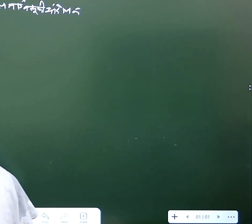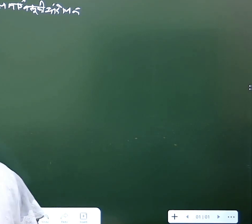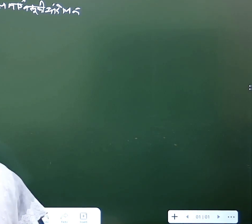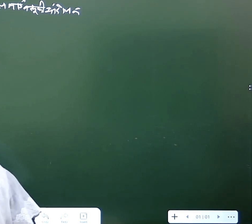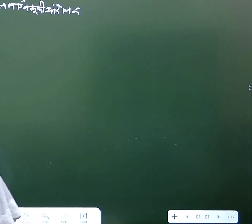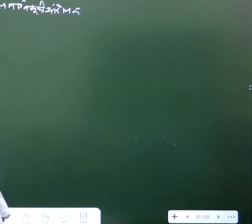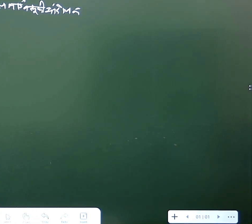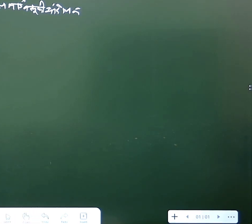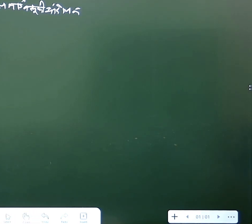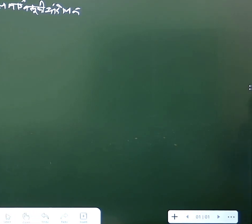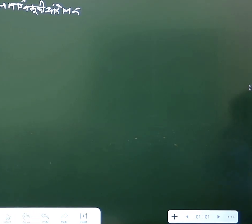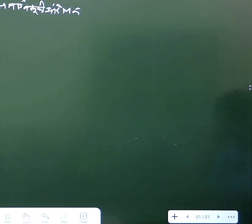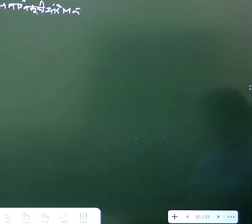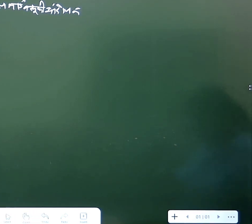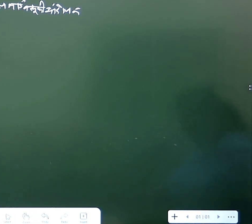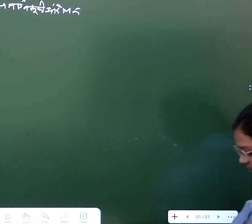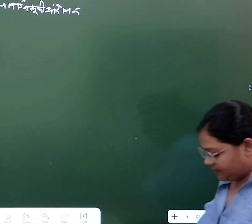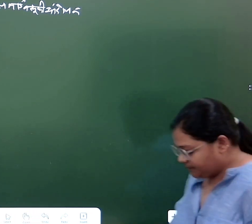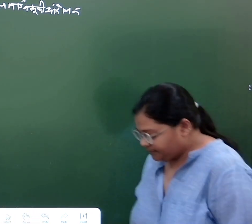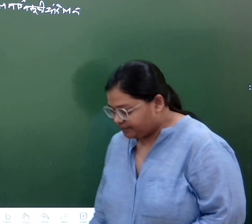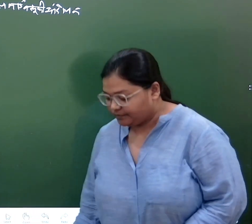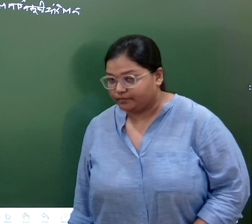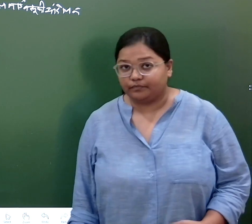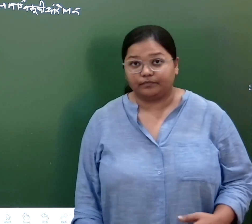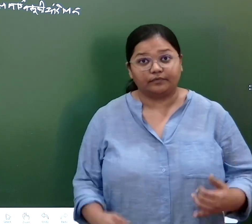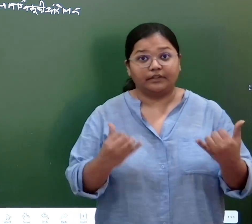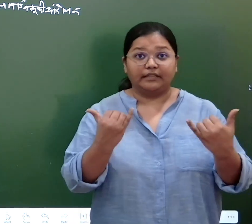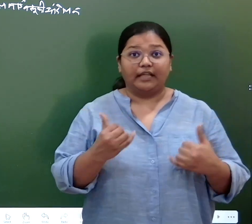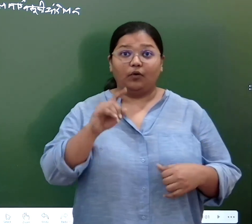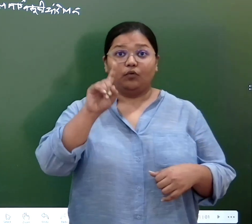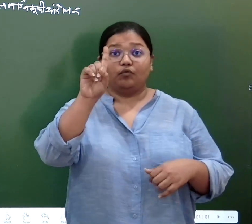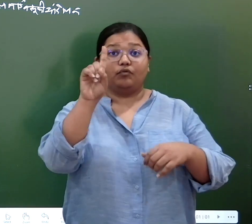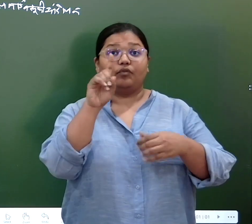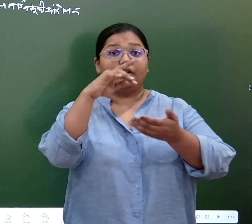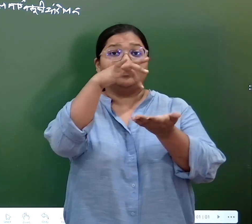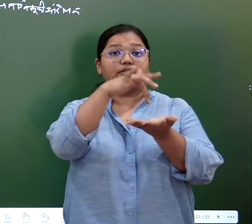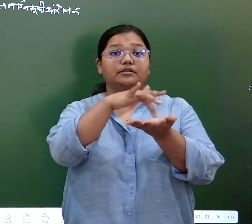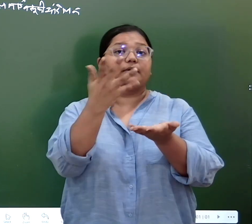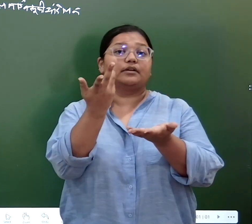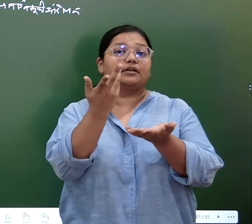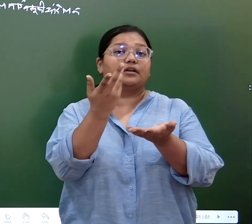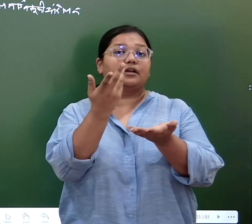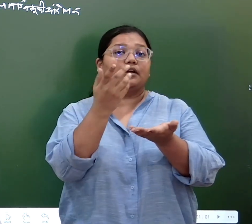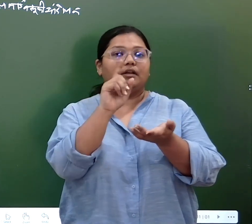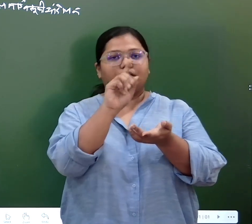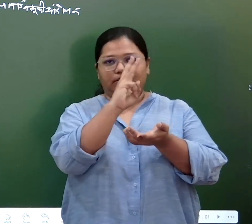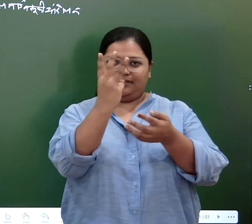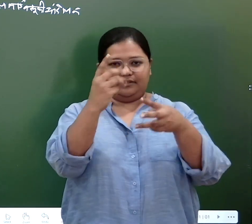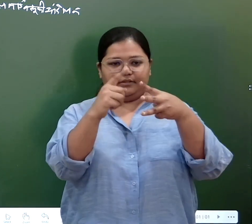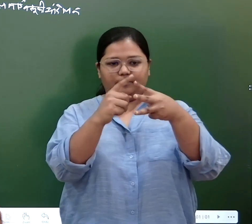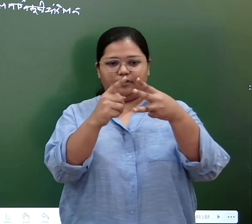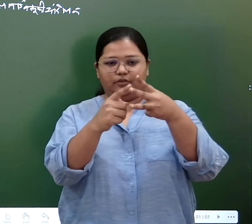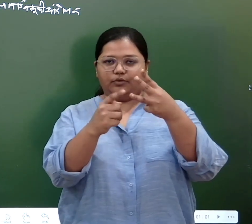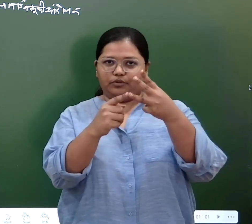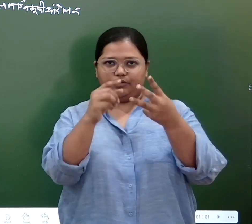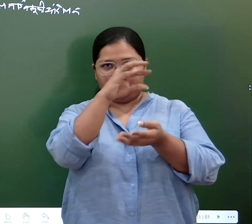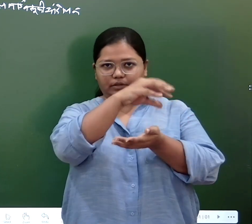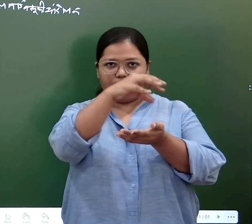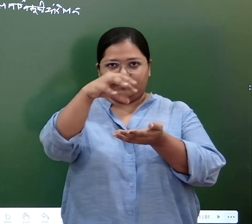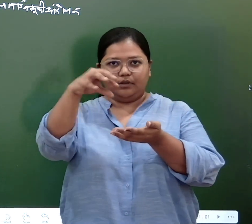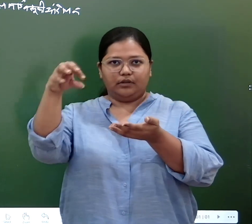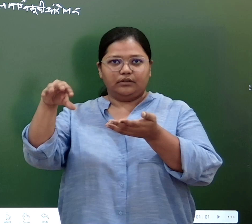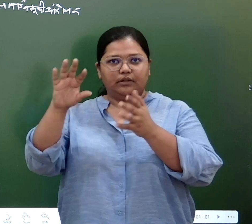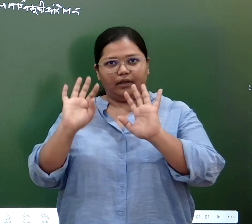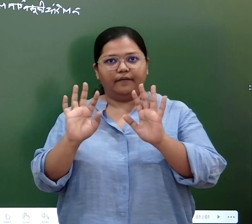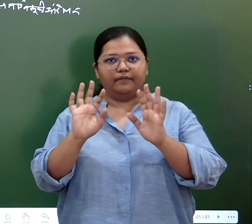को है ना, जो पहला जो चरण है धार्मिक आंदोलन है ना। तो पहला चरण क्या बोलता है कि पहला जो